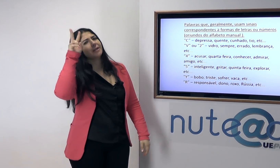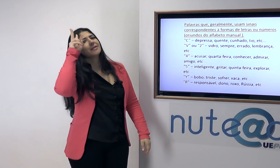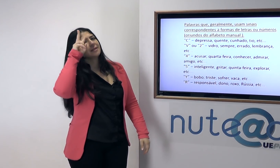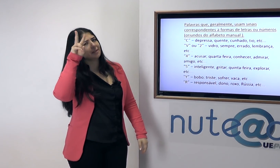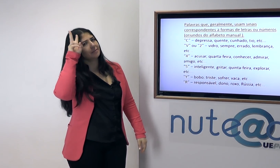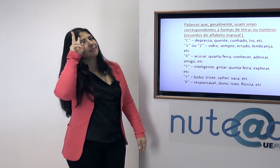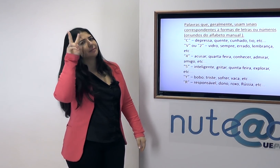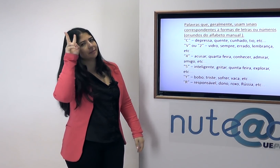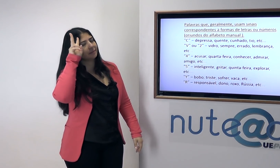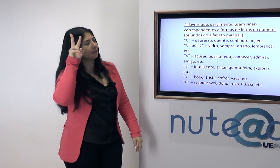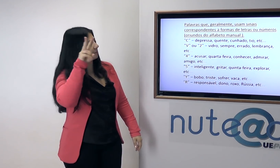Lembrança.